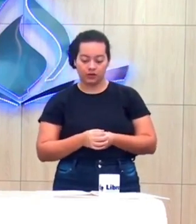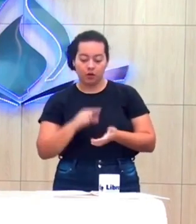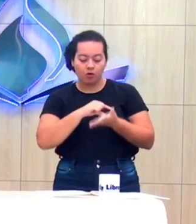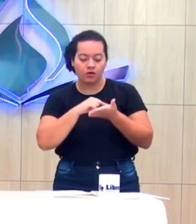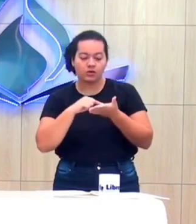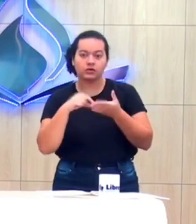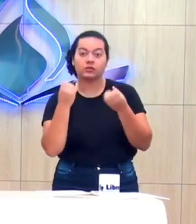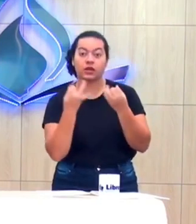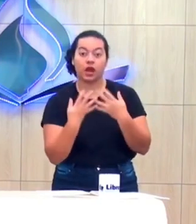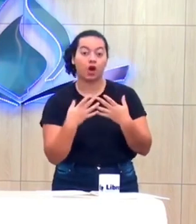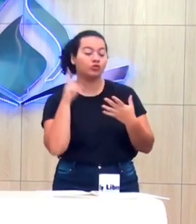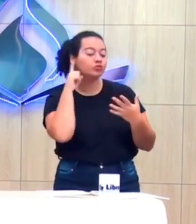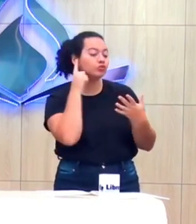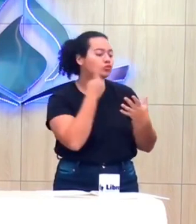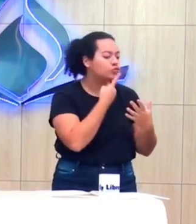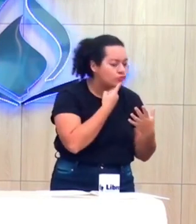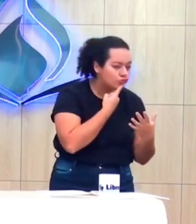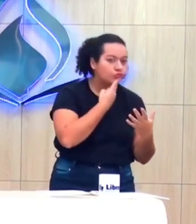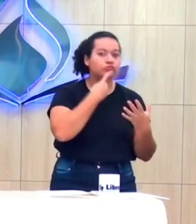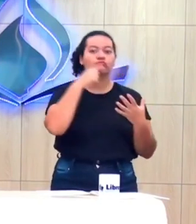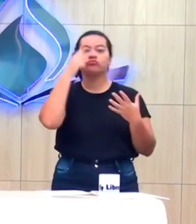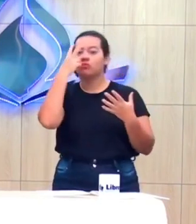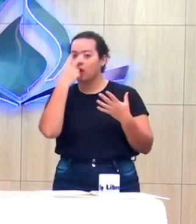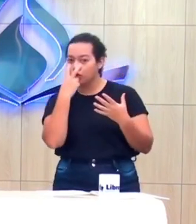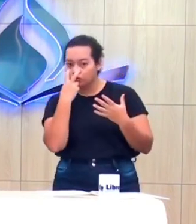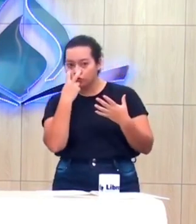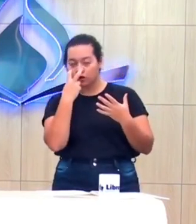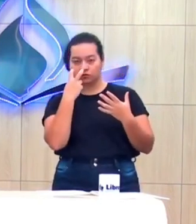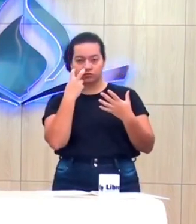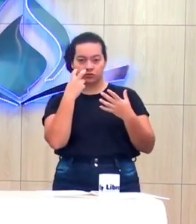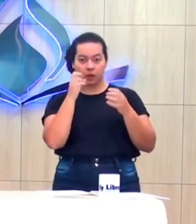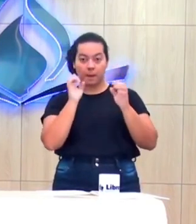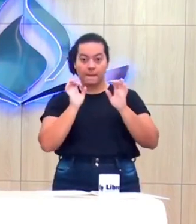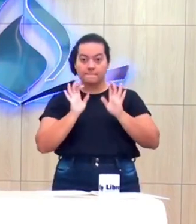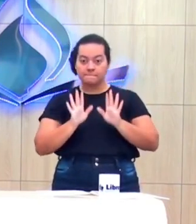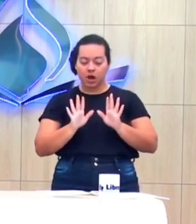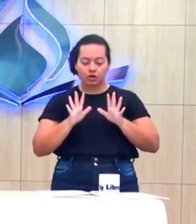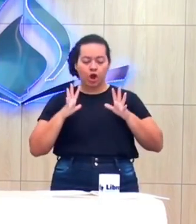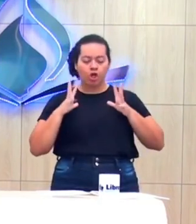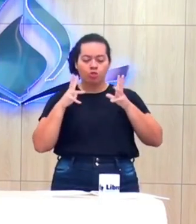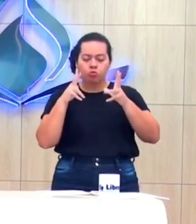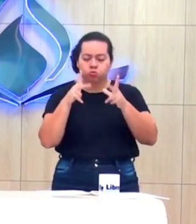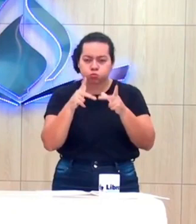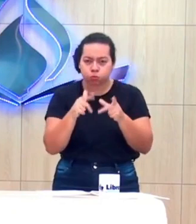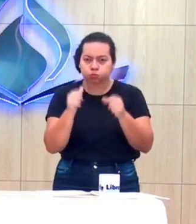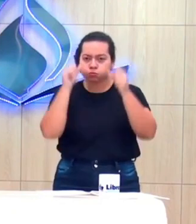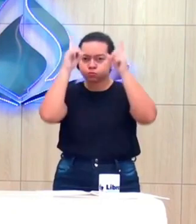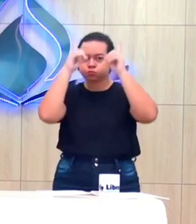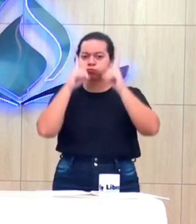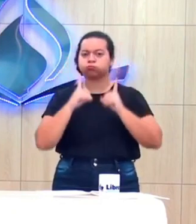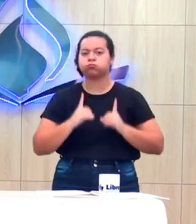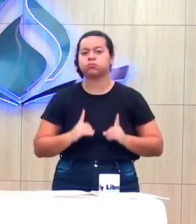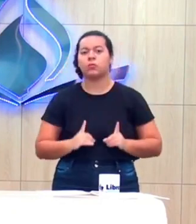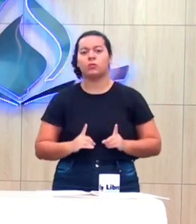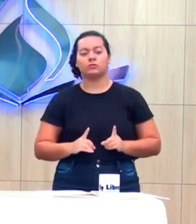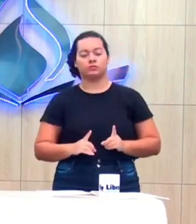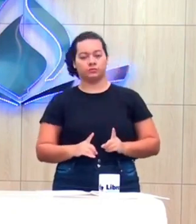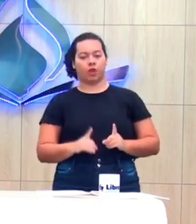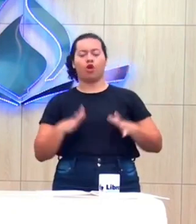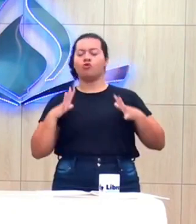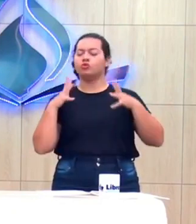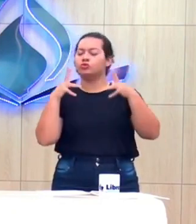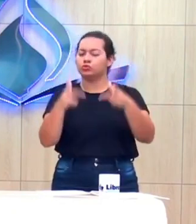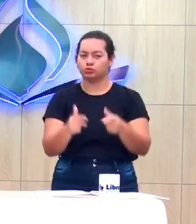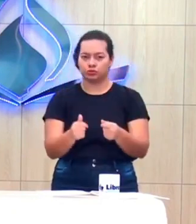cego. Mas aqui eu quero colocar todas as deficiências, as especificidades em